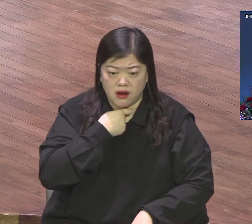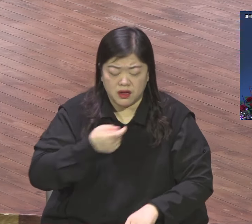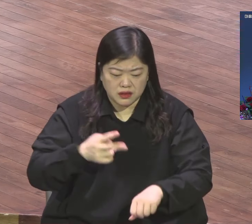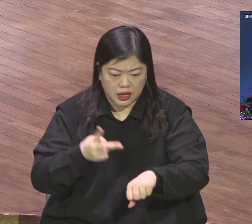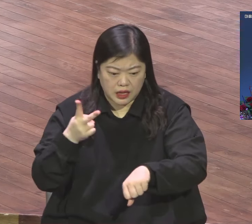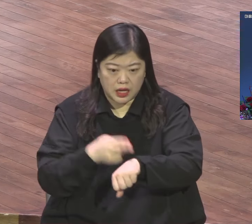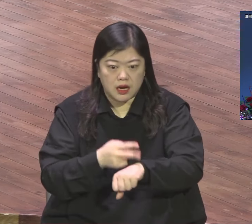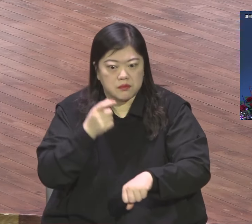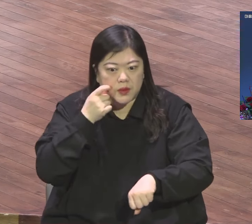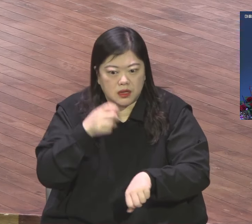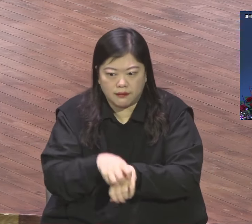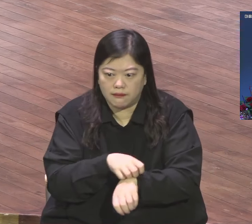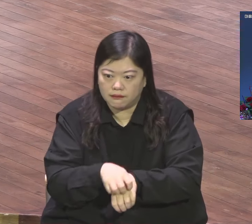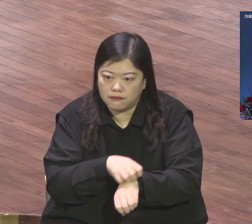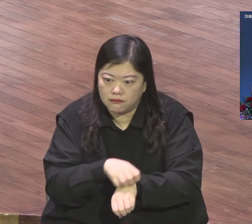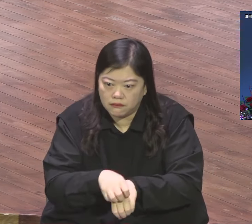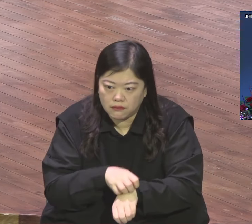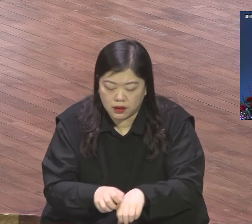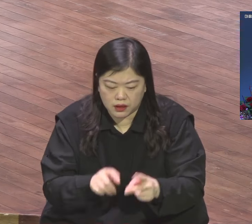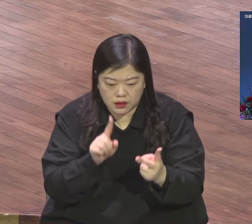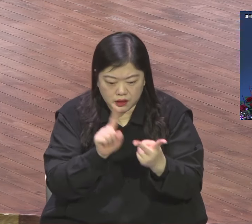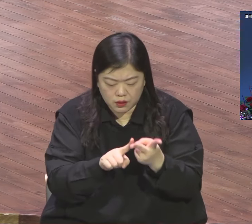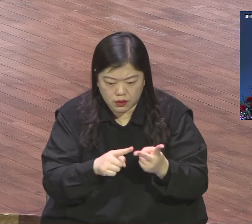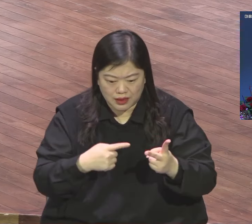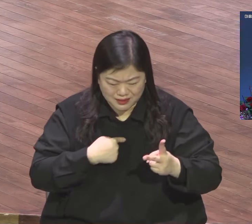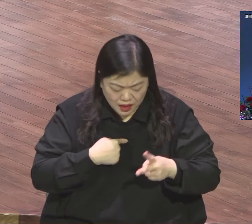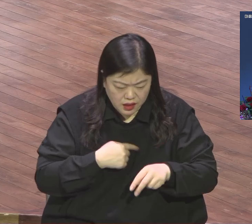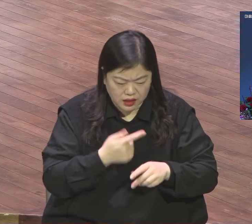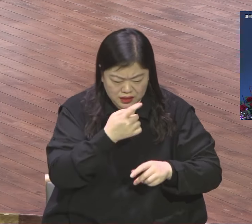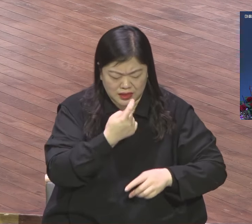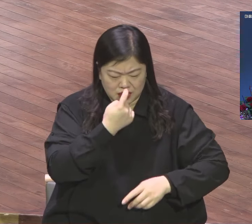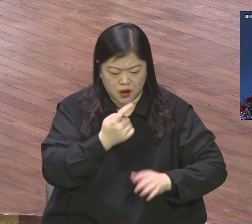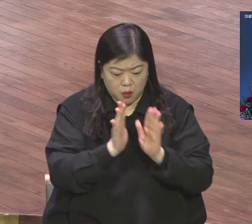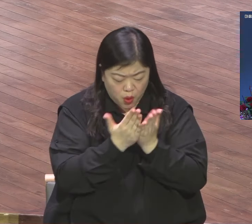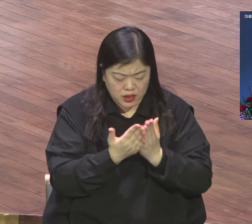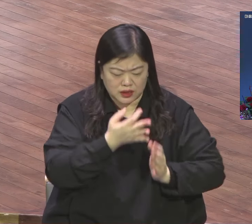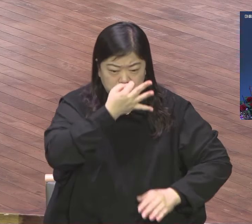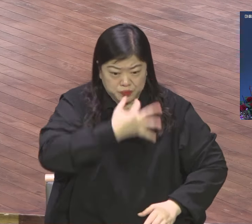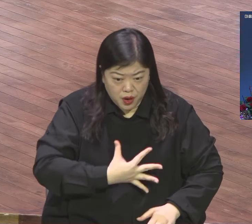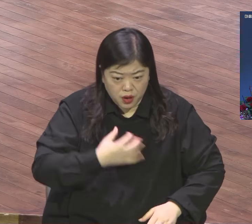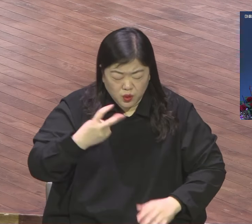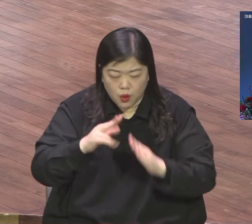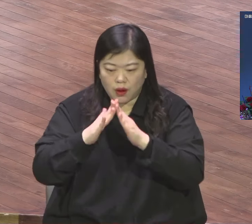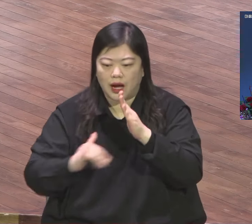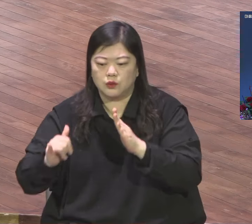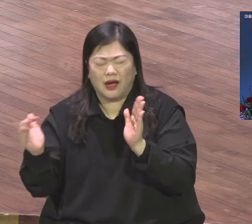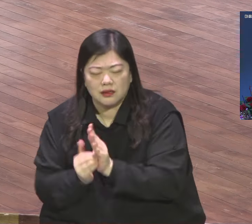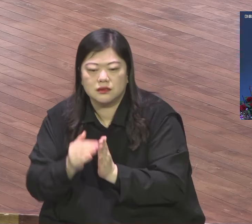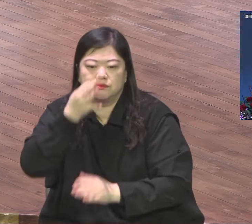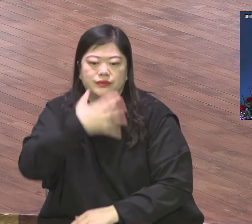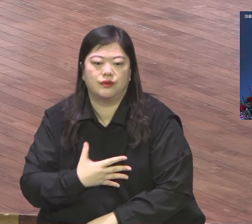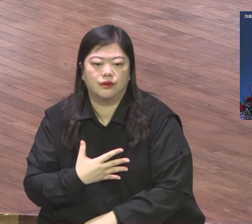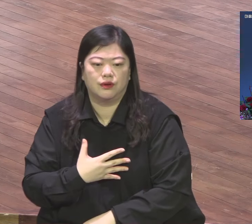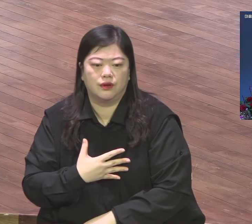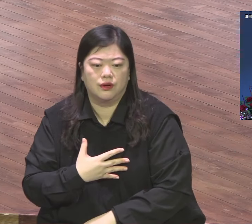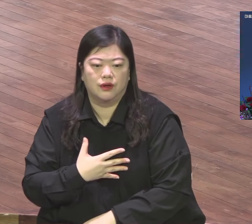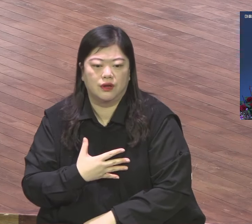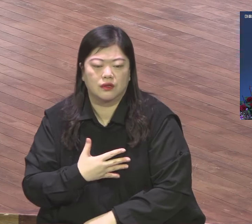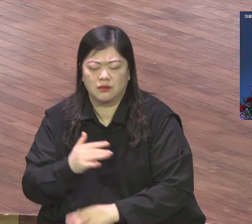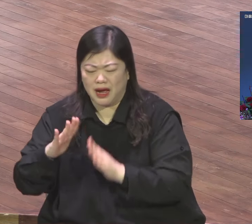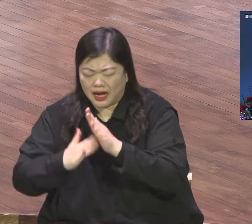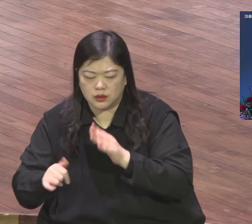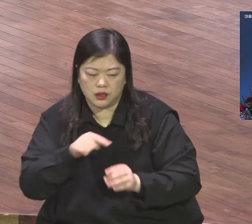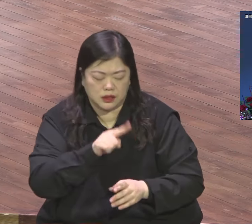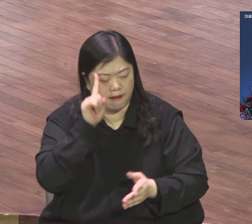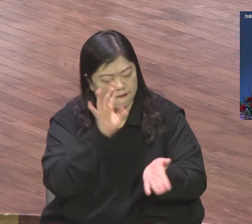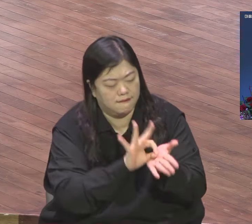그 가족들 다 큰 고통을 줄 뿐만 아니라 사회 문제까지 됩니다. 사회도 큰 문제가 됩니다.